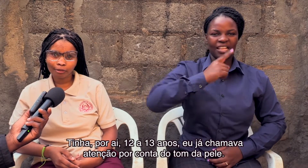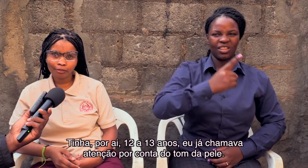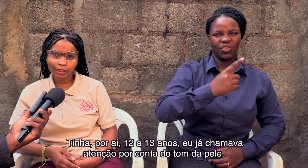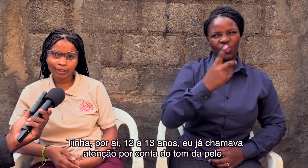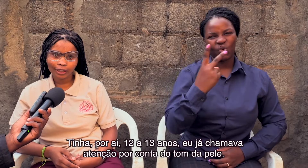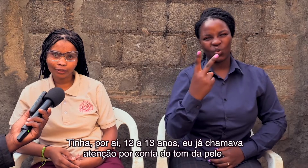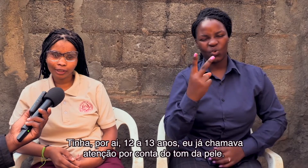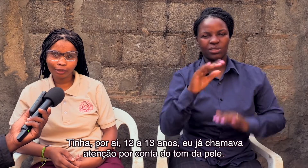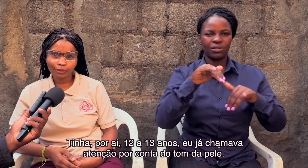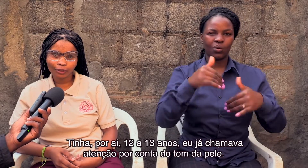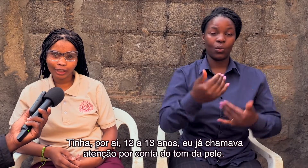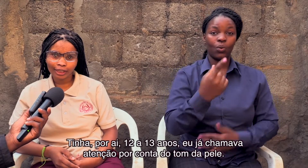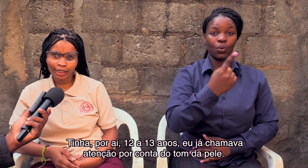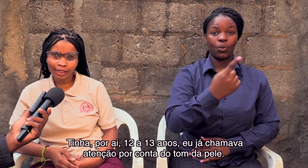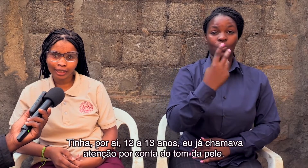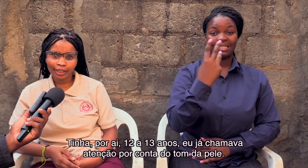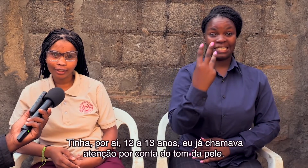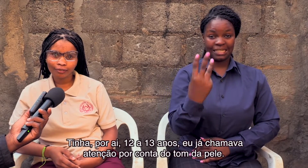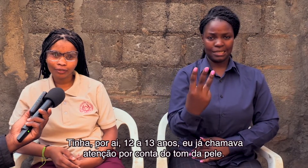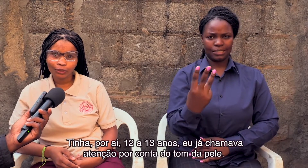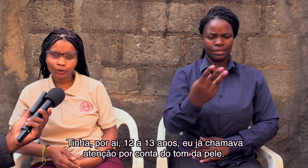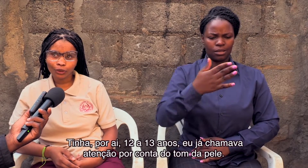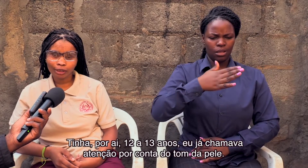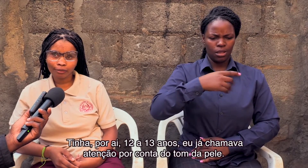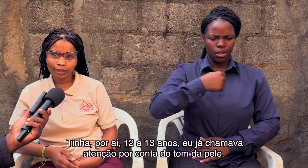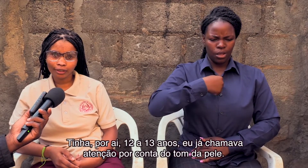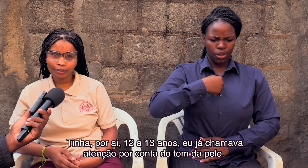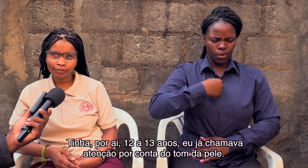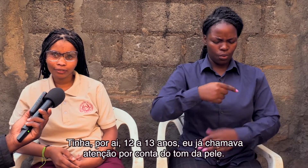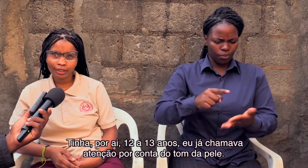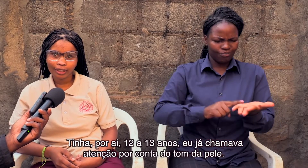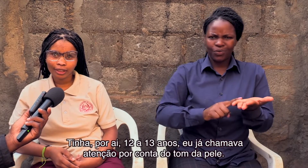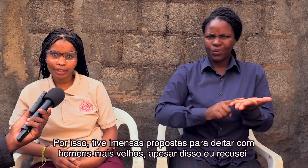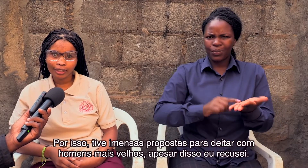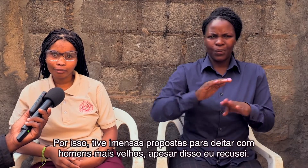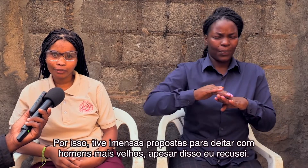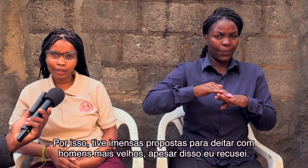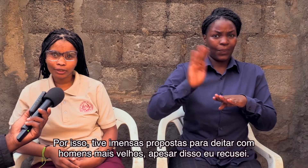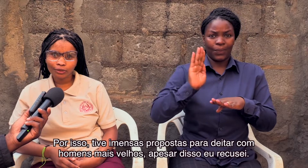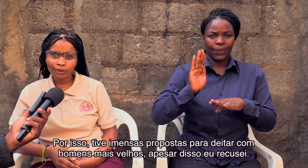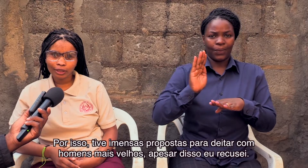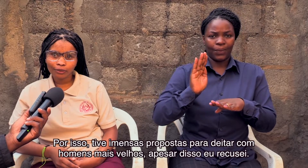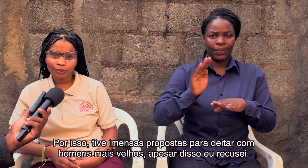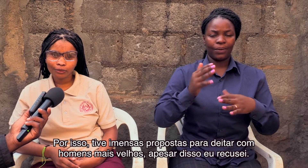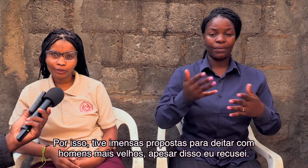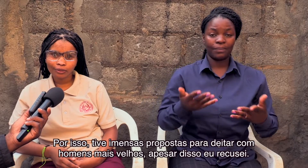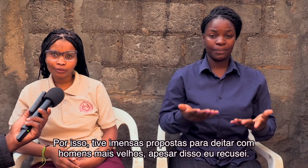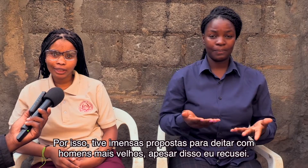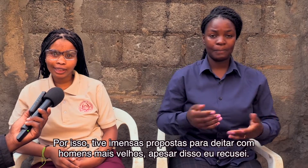chamava atenção também por conta do tom da pele. E por isso eu